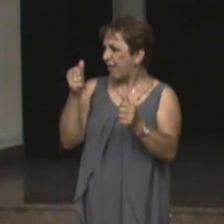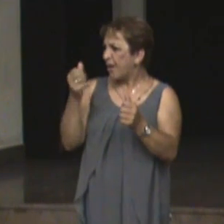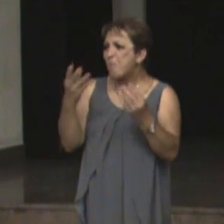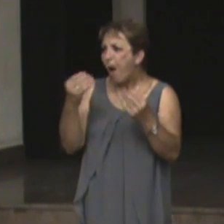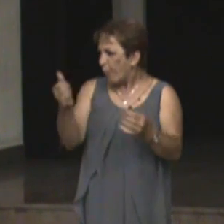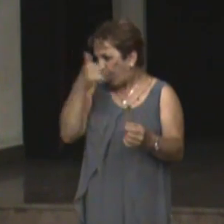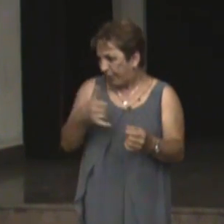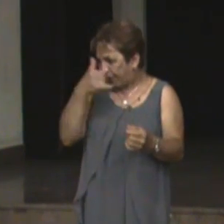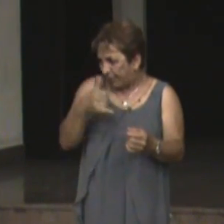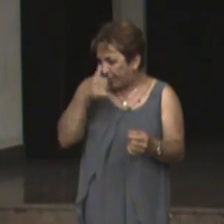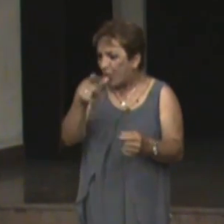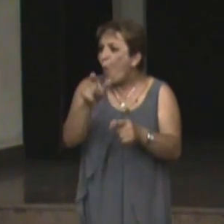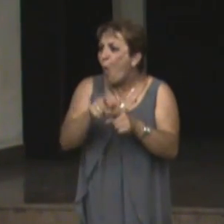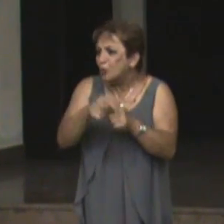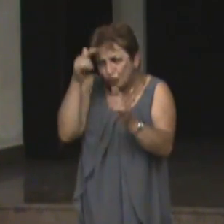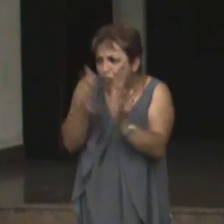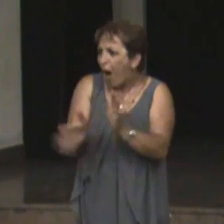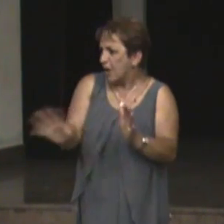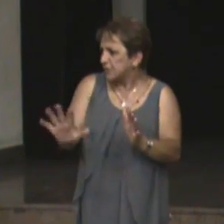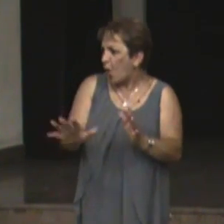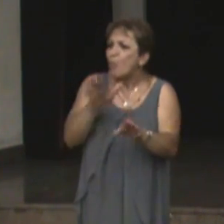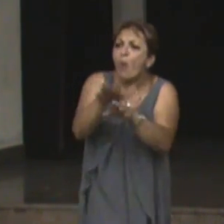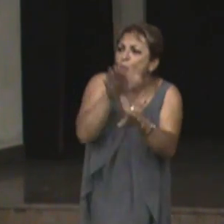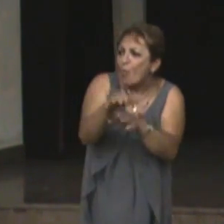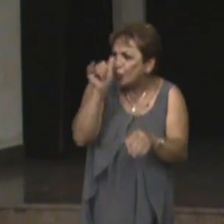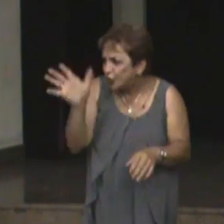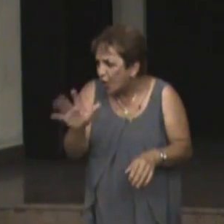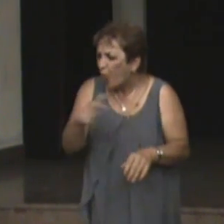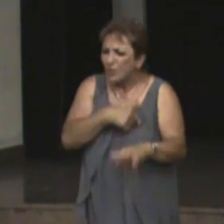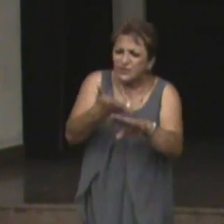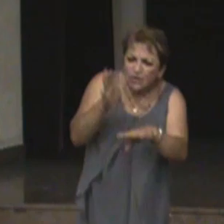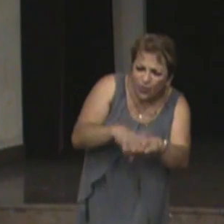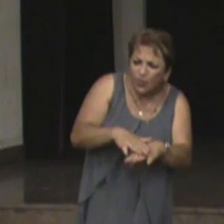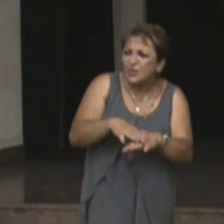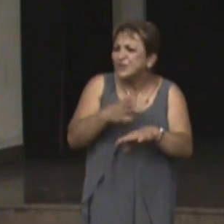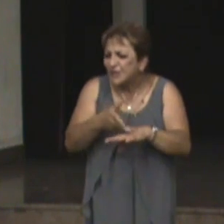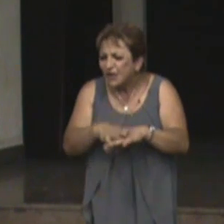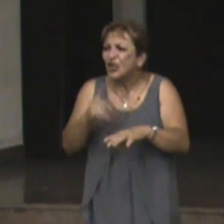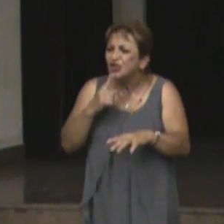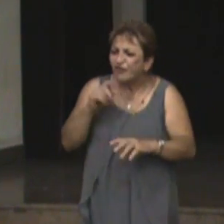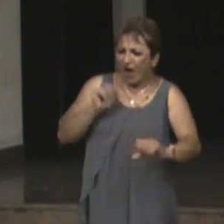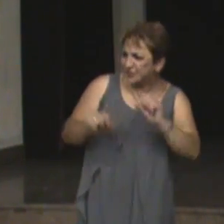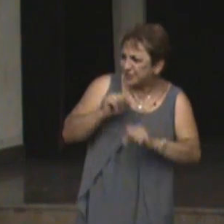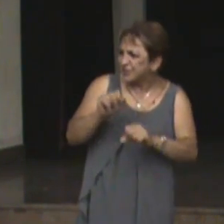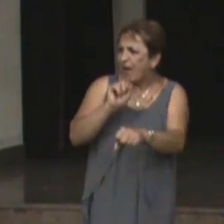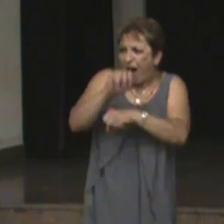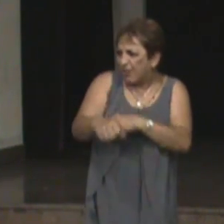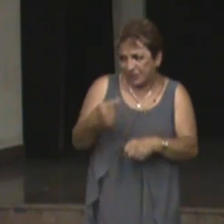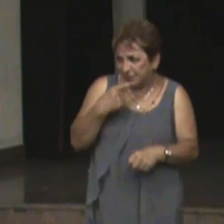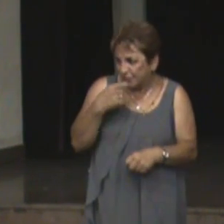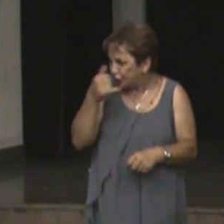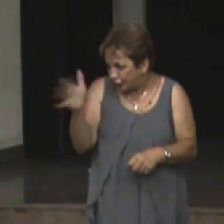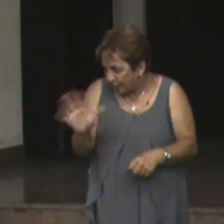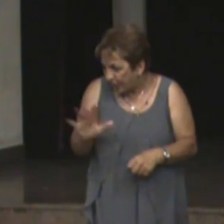պատրաստ է այդ խոսքը ընդունելու և կատարելու, երբեմն մոխսերը, խնդիրները, դժվարությունները մեզ զրկում